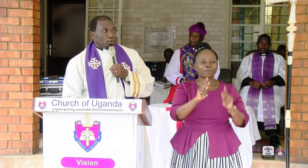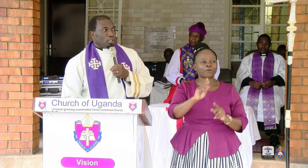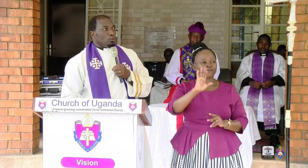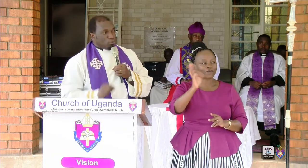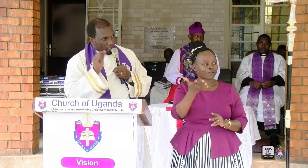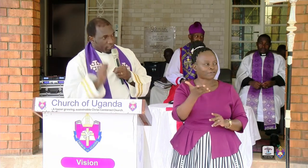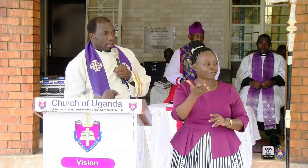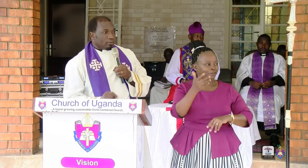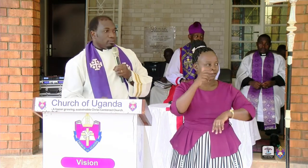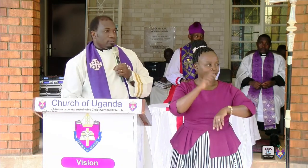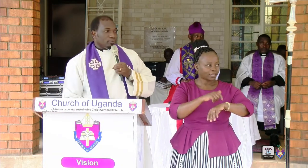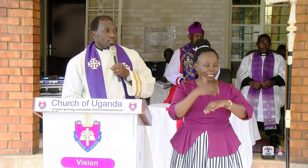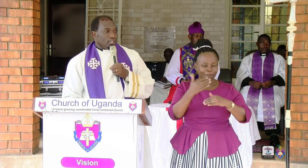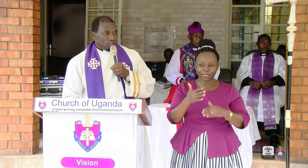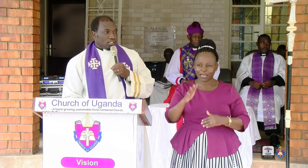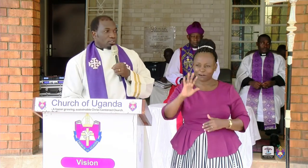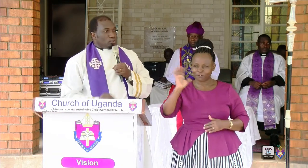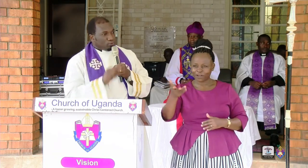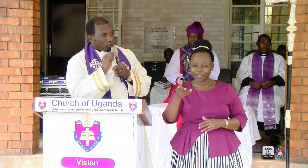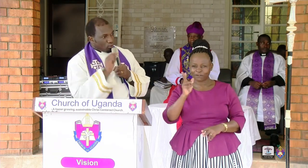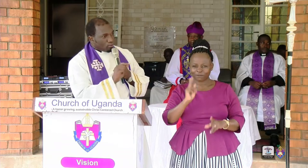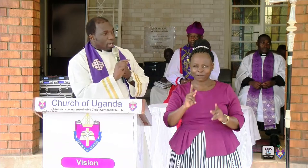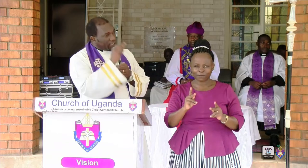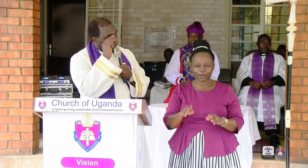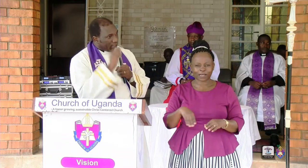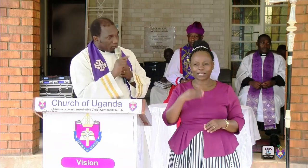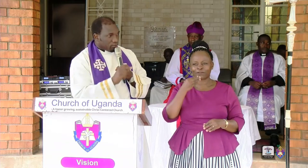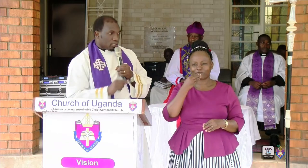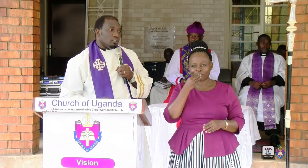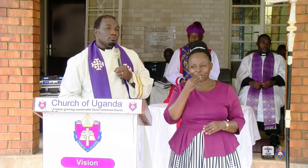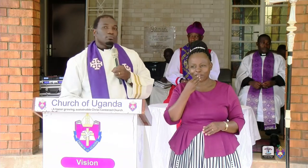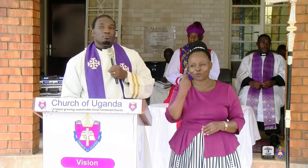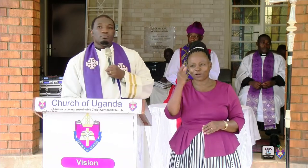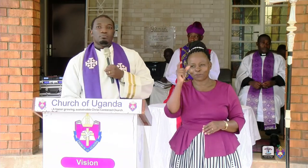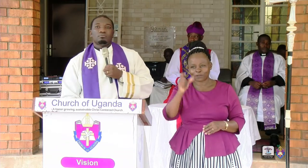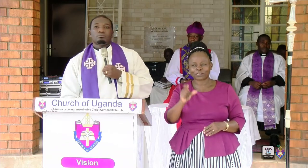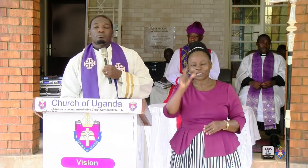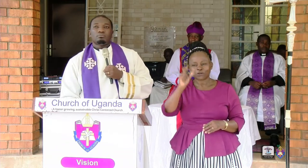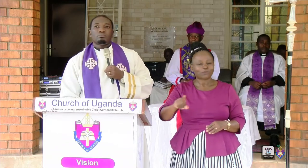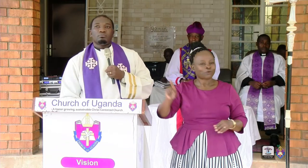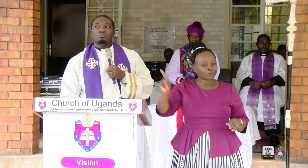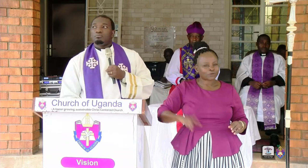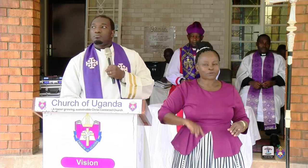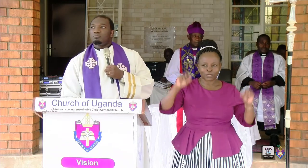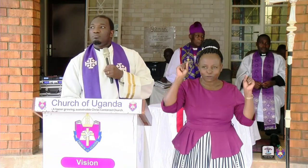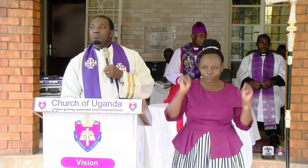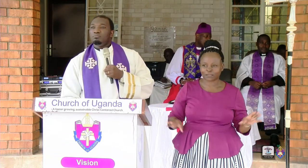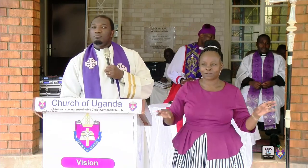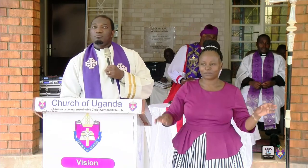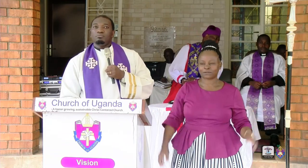mu bironge 15 ziriisa omuntu omu ate nga takkuta.